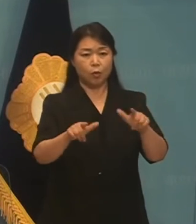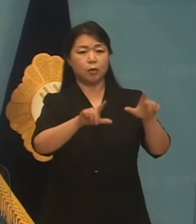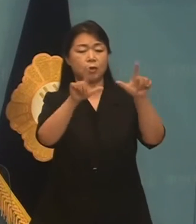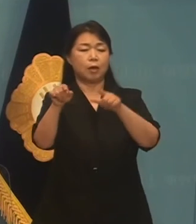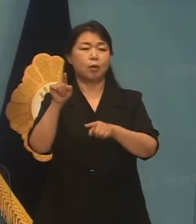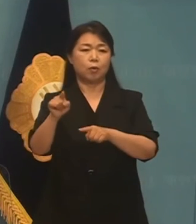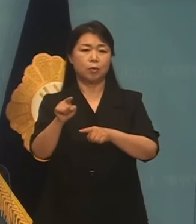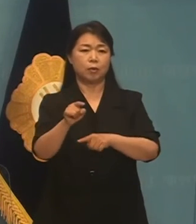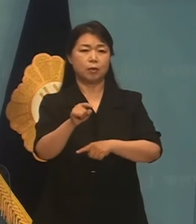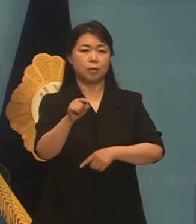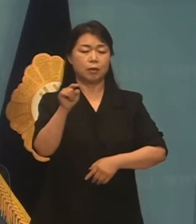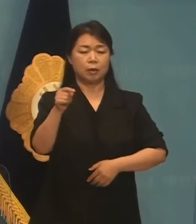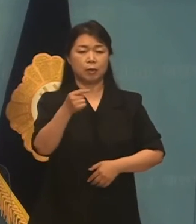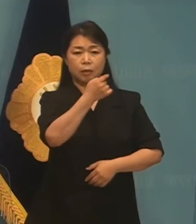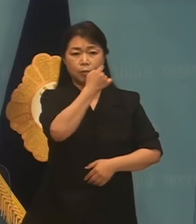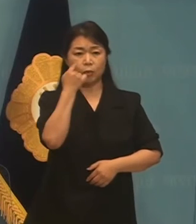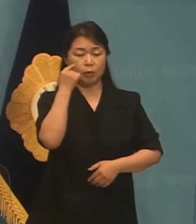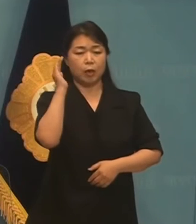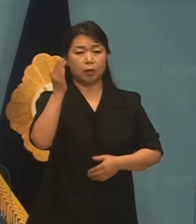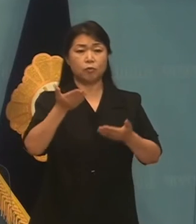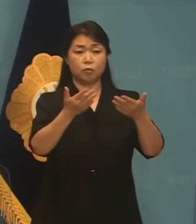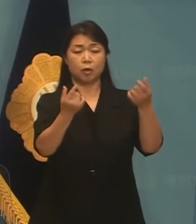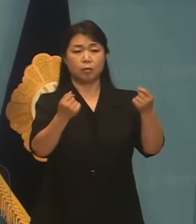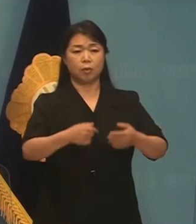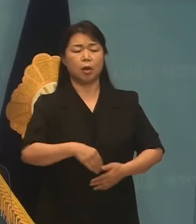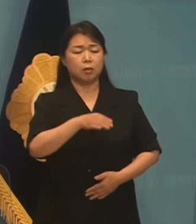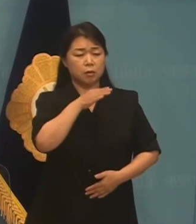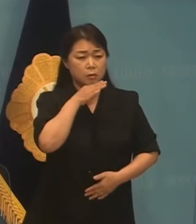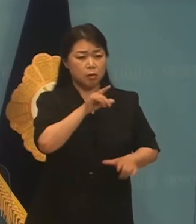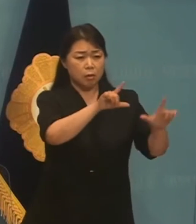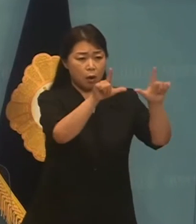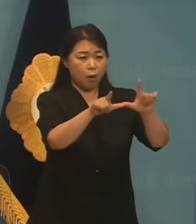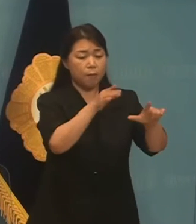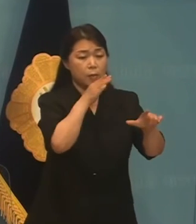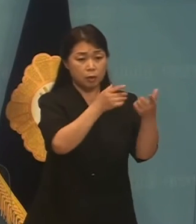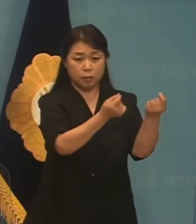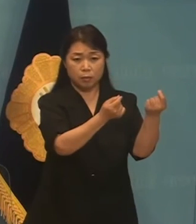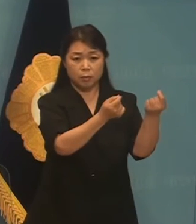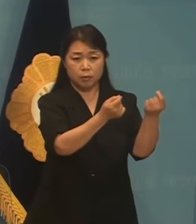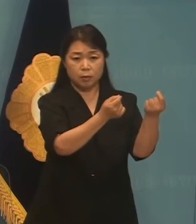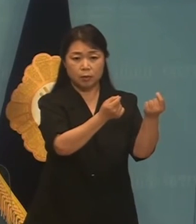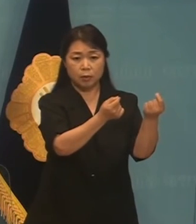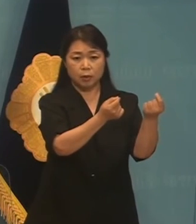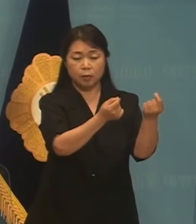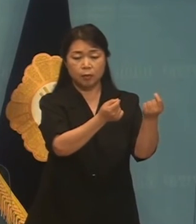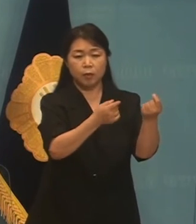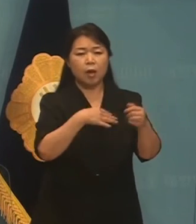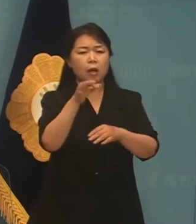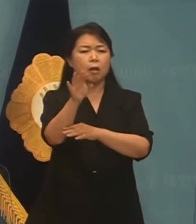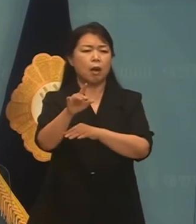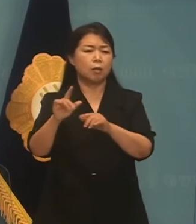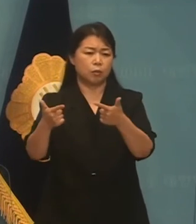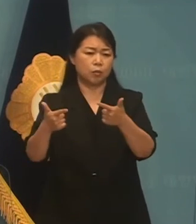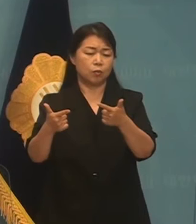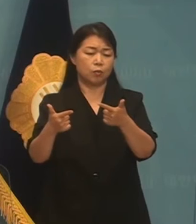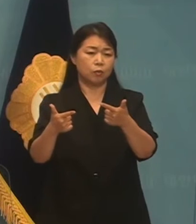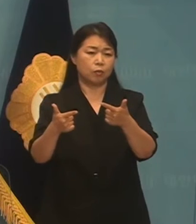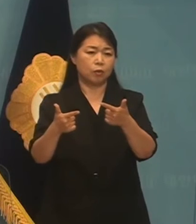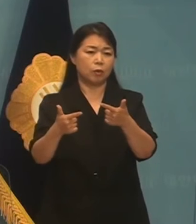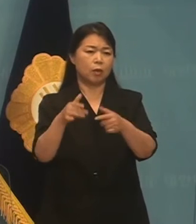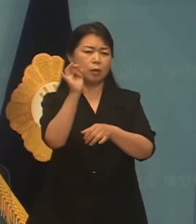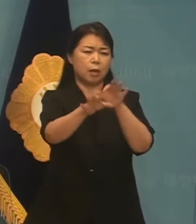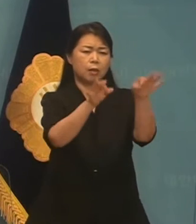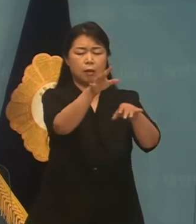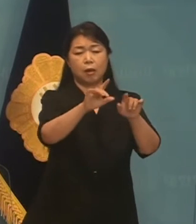스스로 부정하는 것입니다. 곧 실제로 생활하며 사는 삶의 기본 공간으로서의